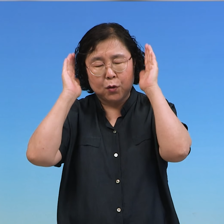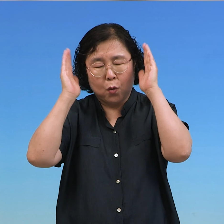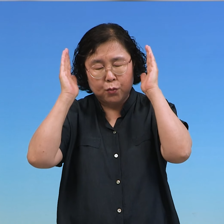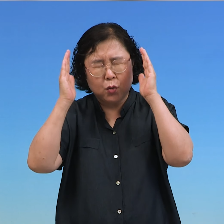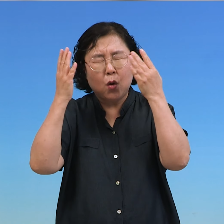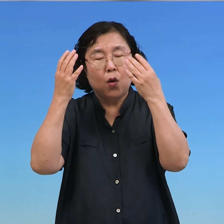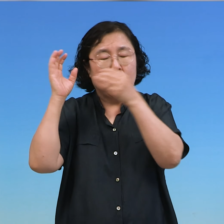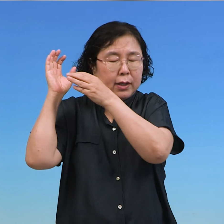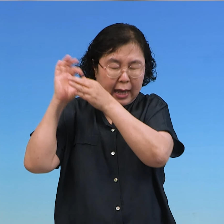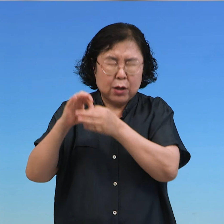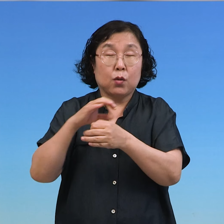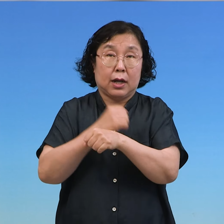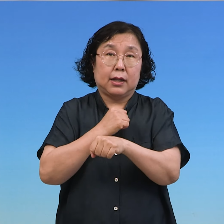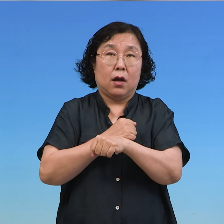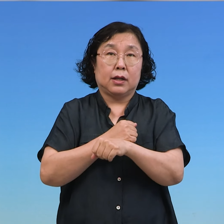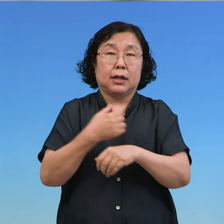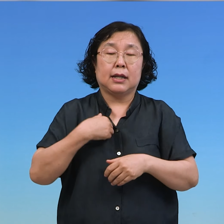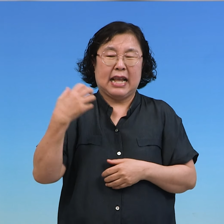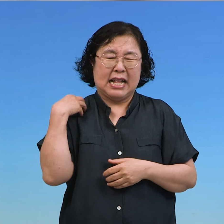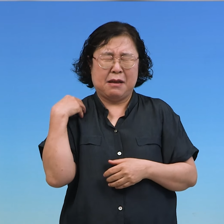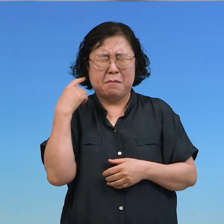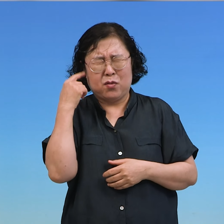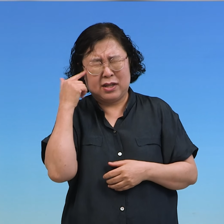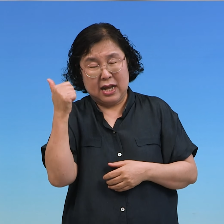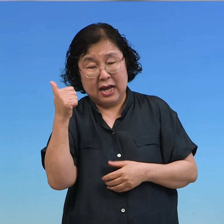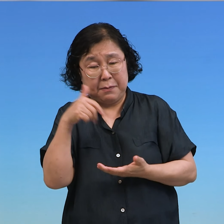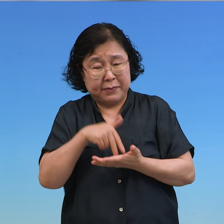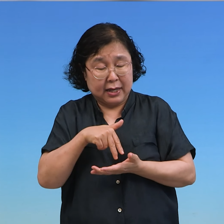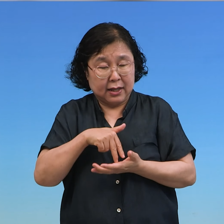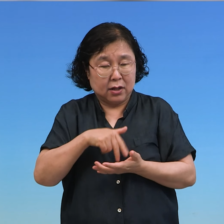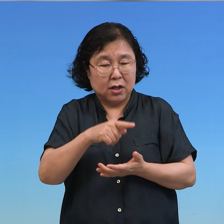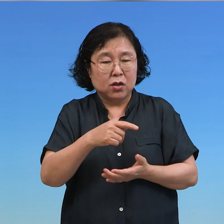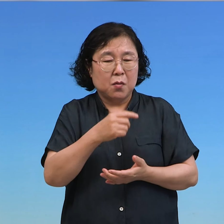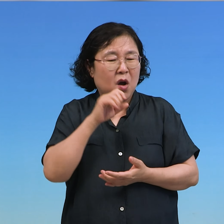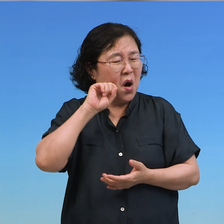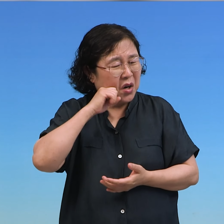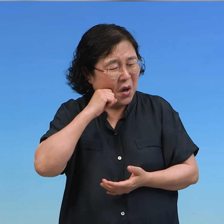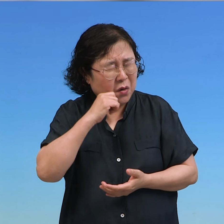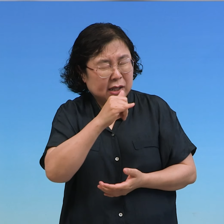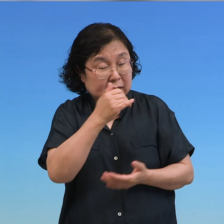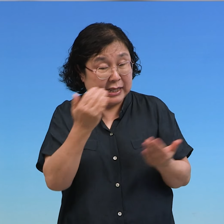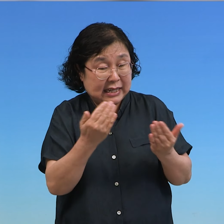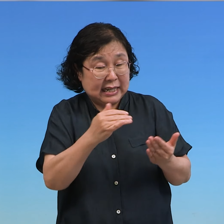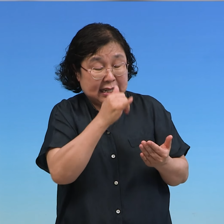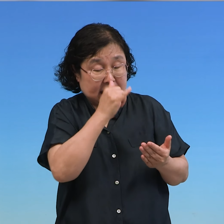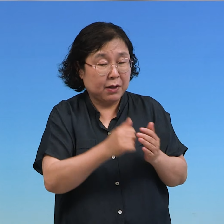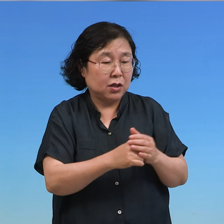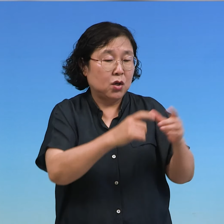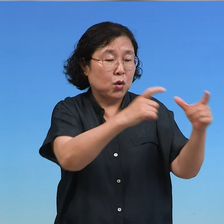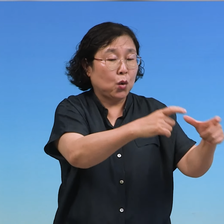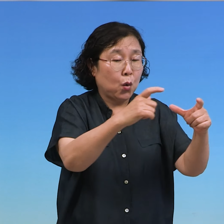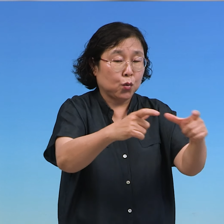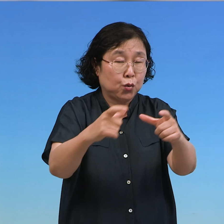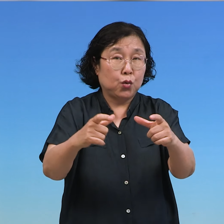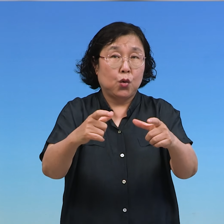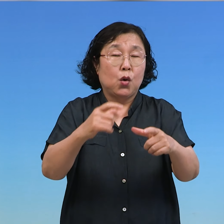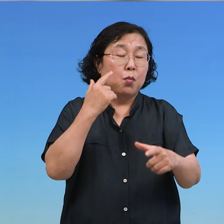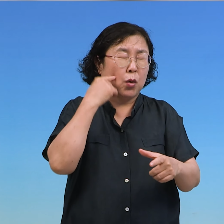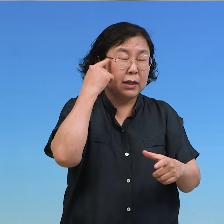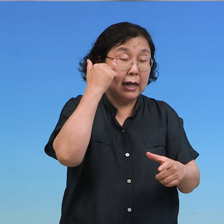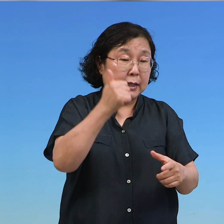제가 단임 목사로 있으면 그냥 좀 어려운 일이 있으면 교구 목사님을 찾아가서 기도 부탁하고